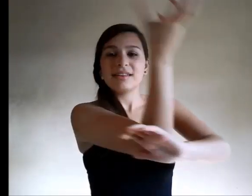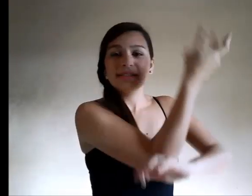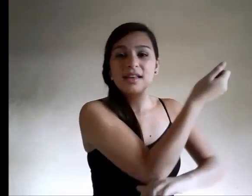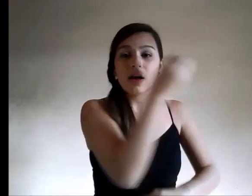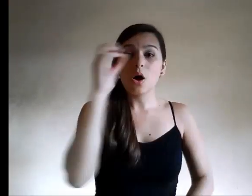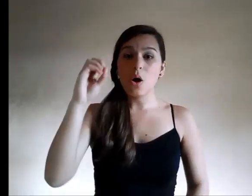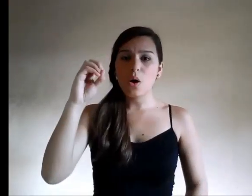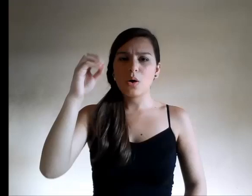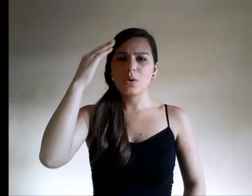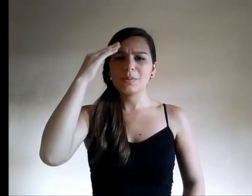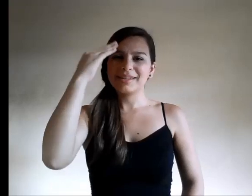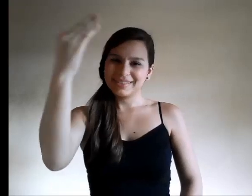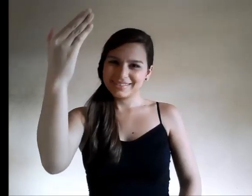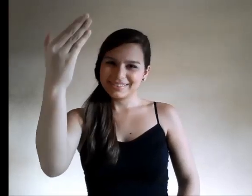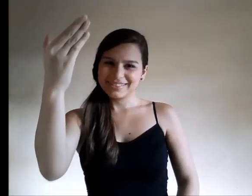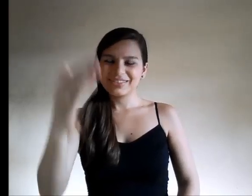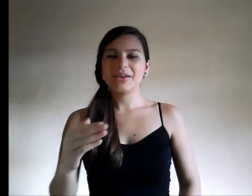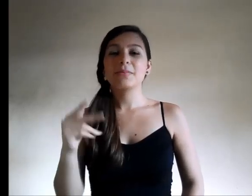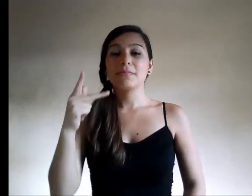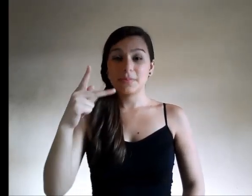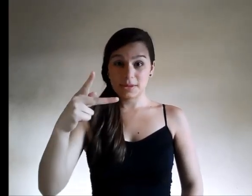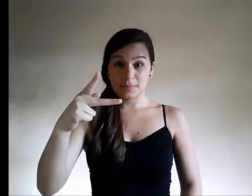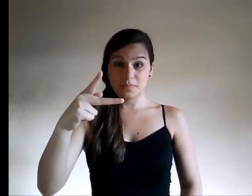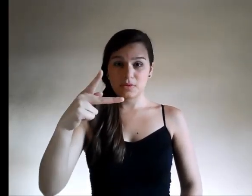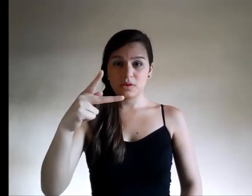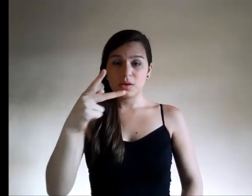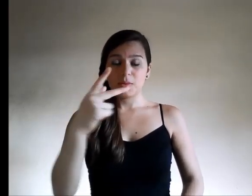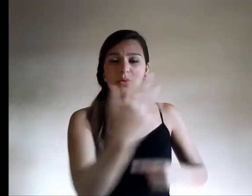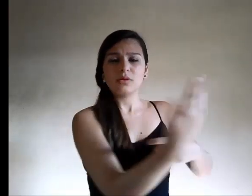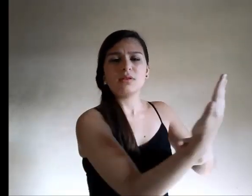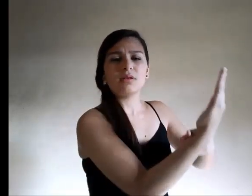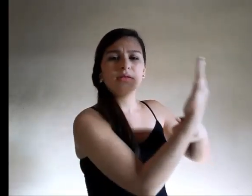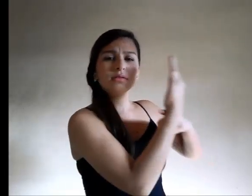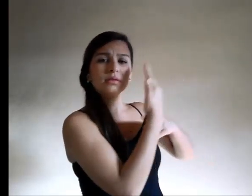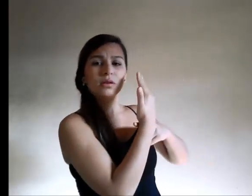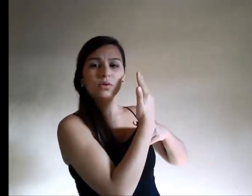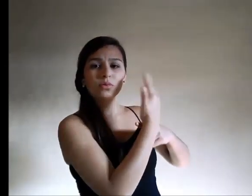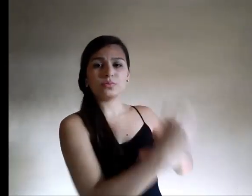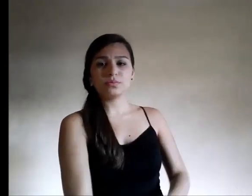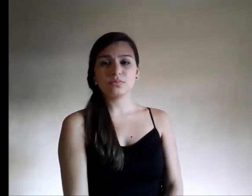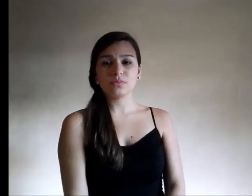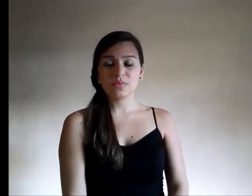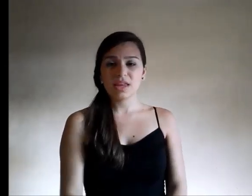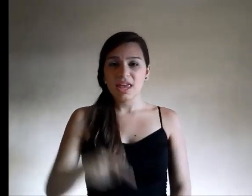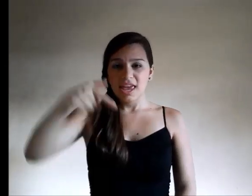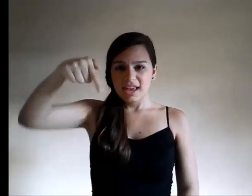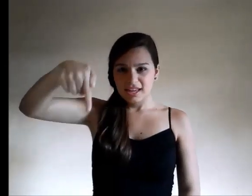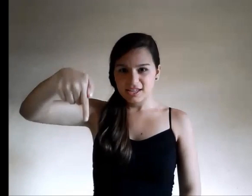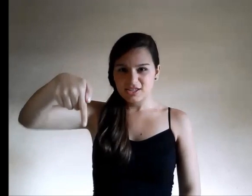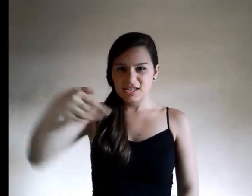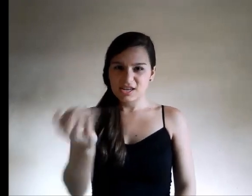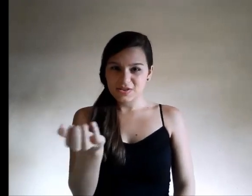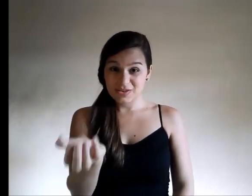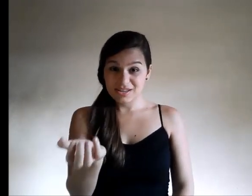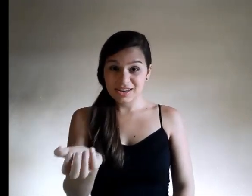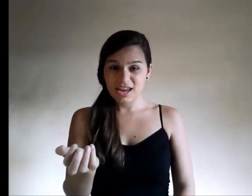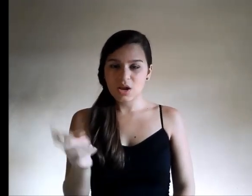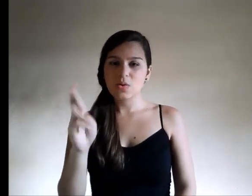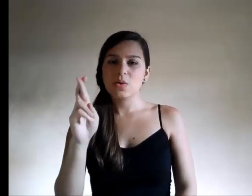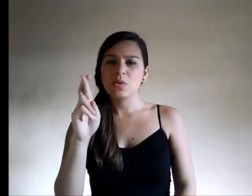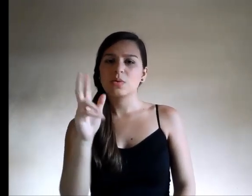N natureza, O obrigado, P proteção, Q